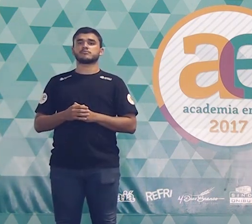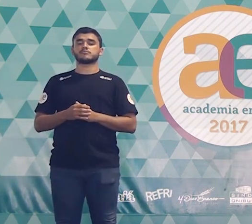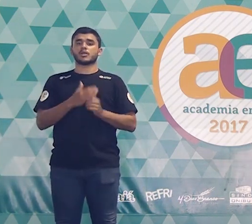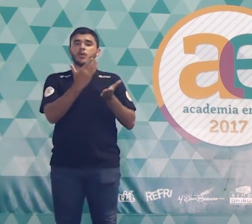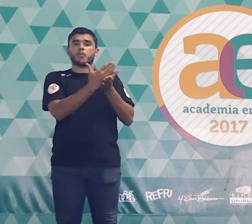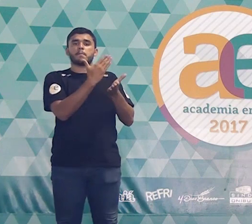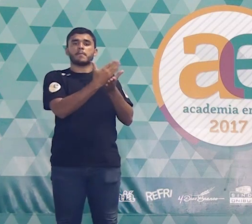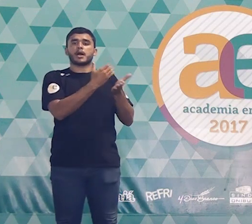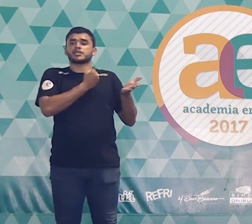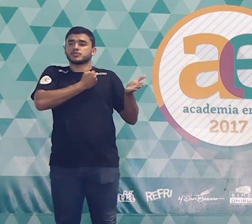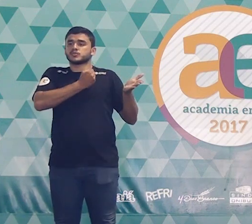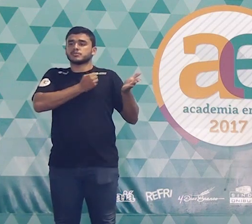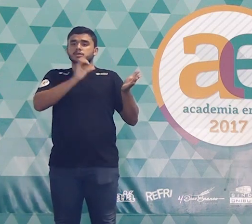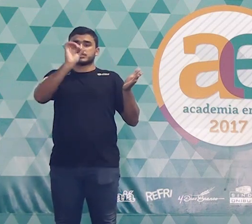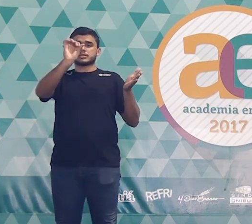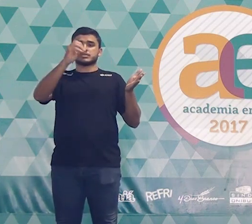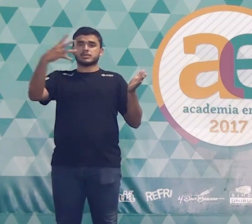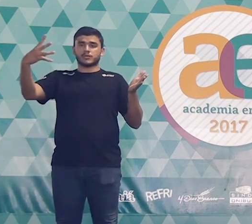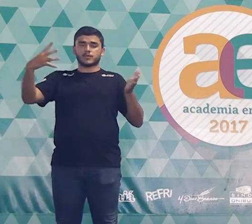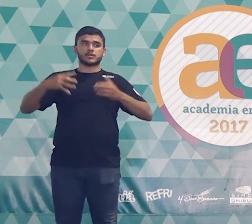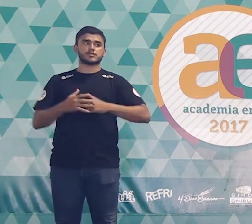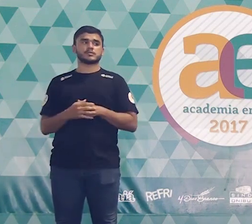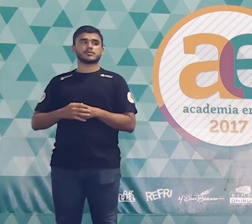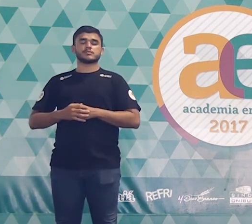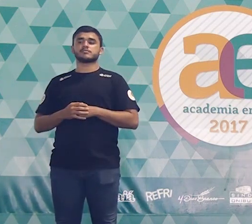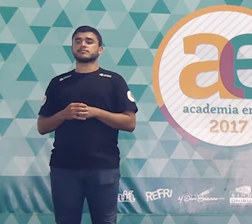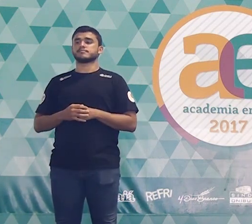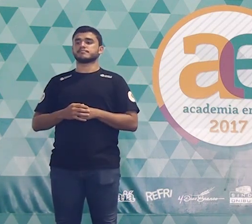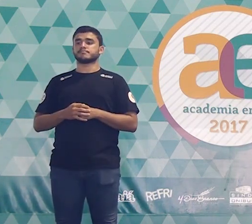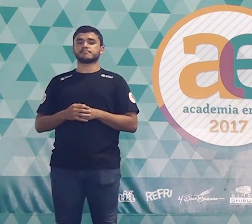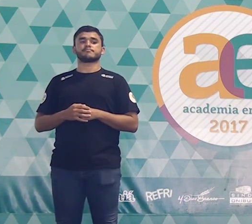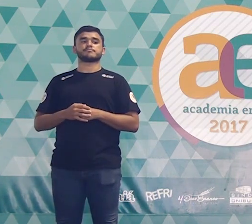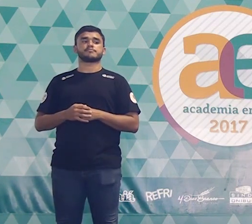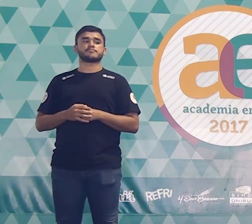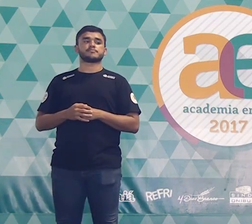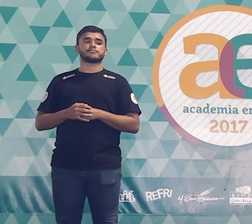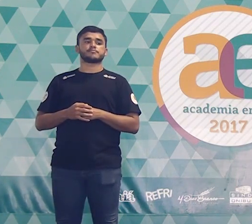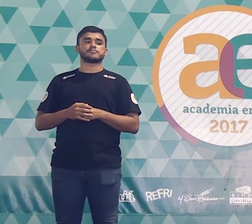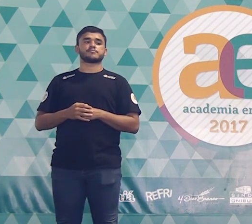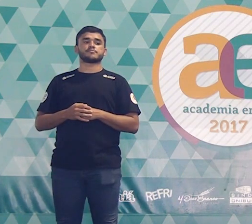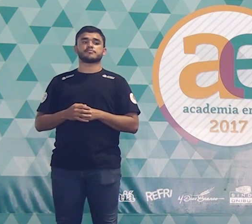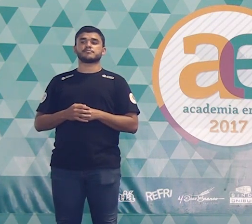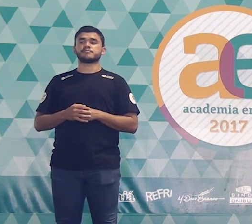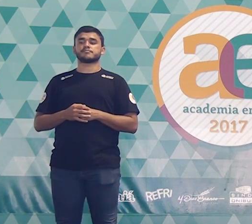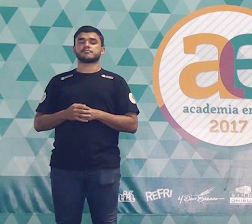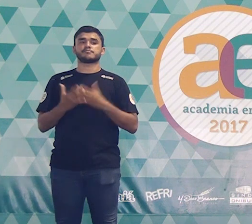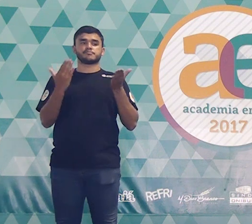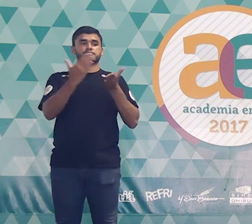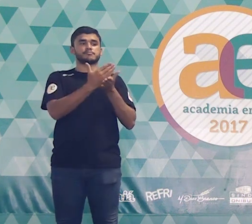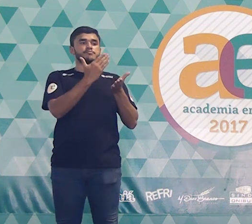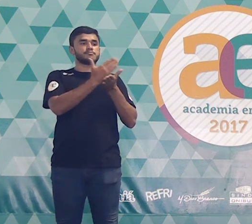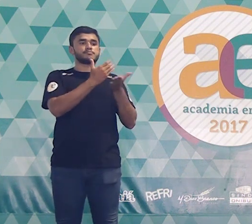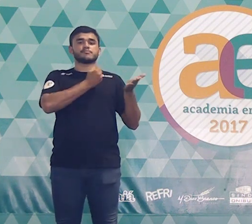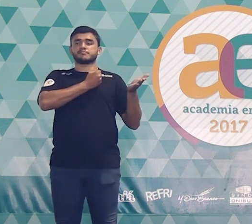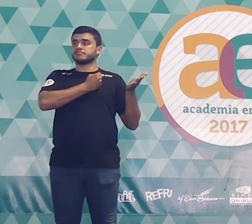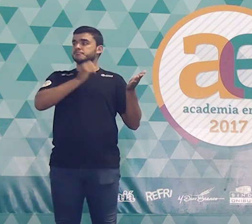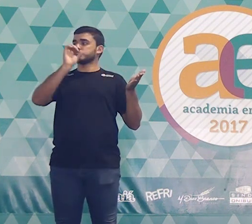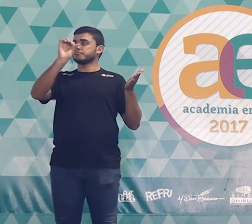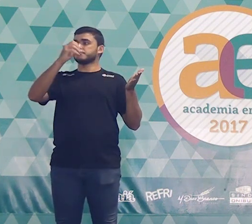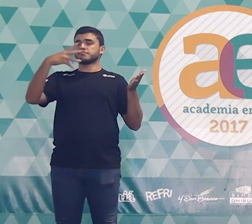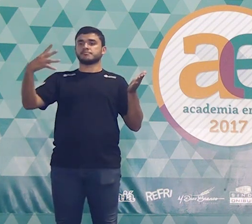página 64, tá? Fui informado agora a página de vocês para acompanhar a apostila, acompanhar a aula. Página